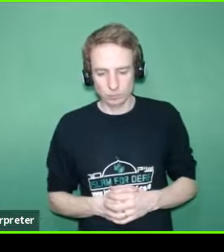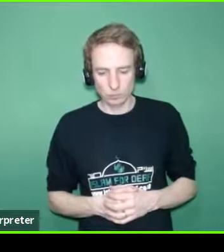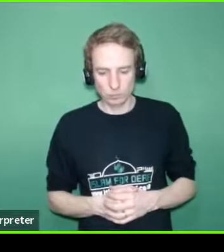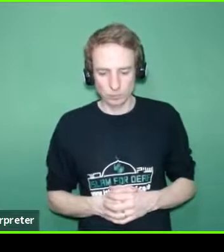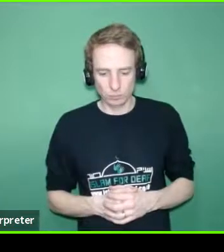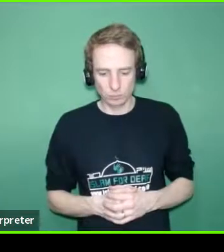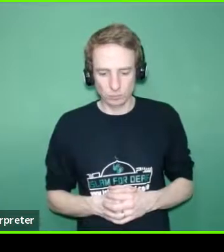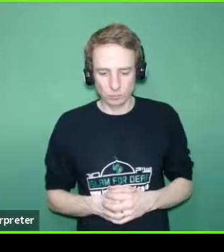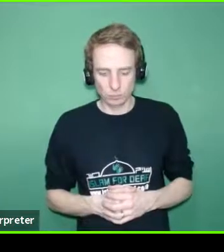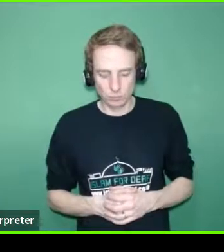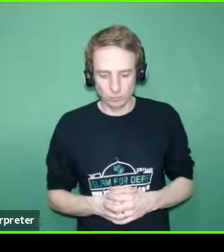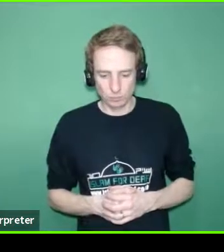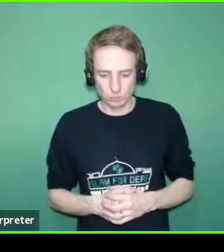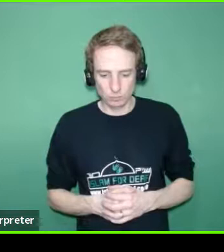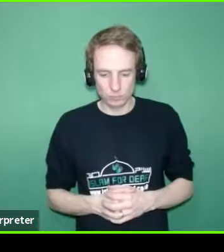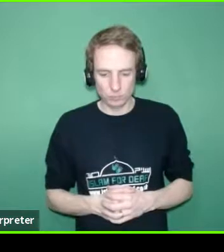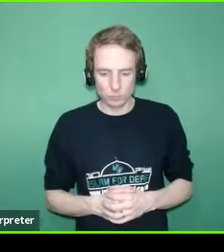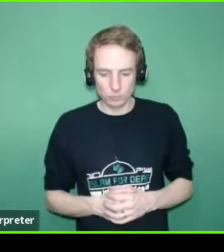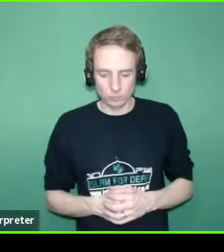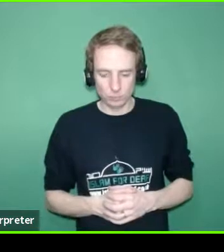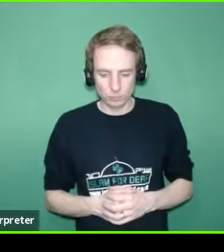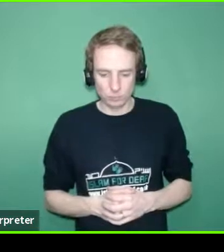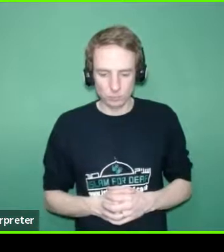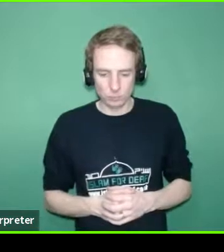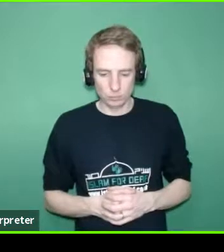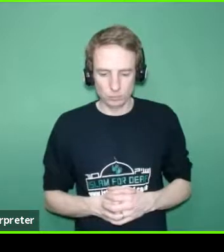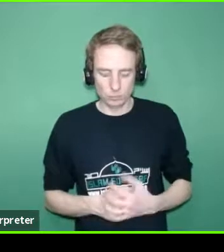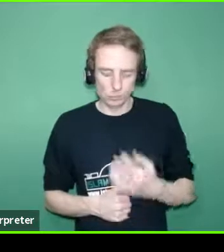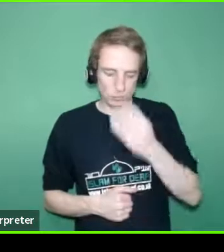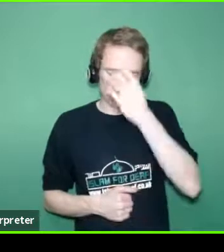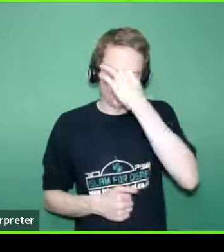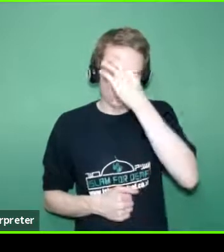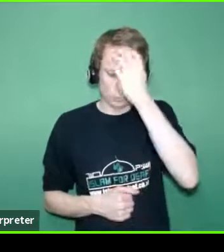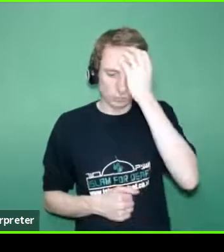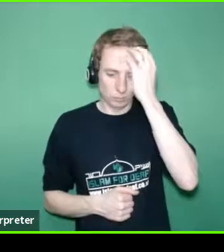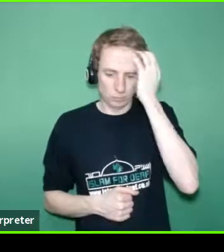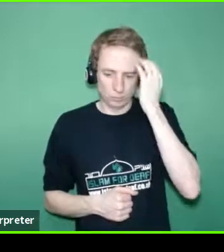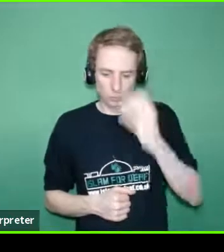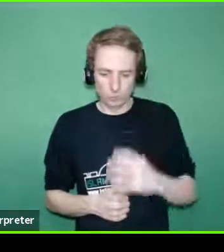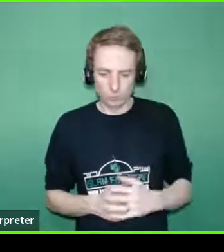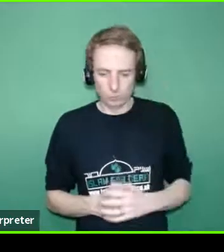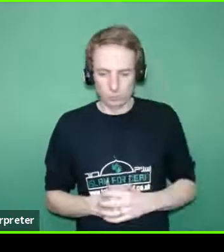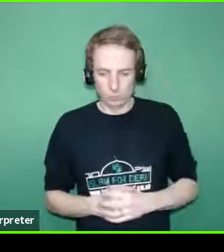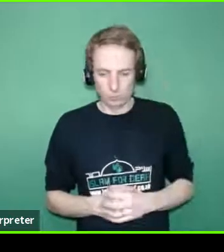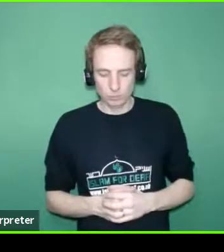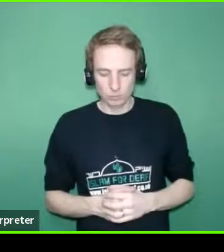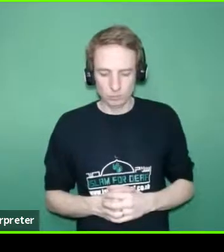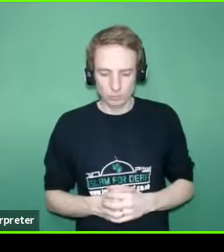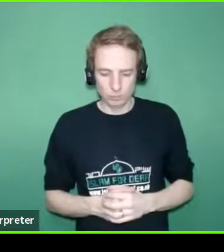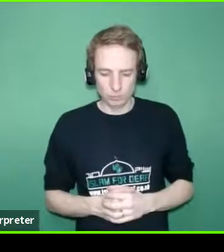صلى الله عليه وسلم في الحديث المتفق على صحته